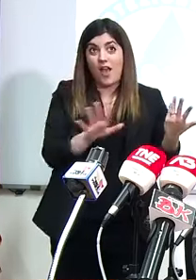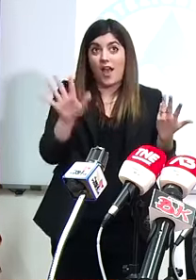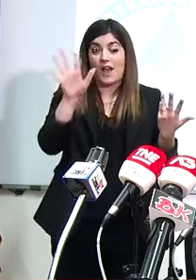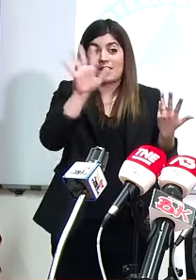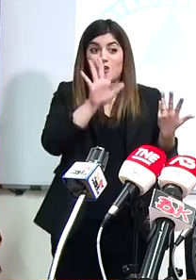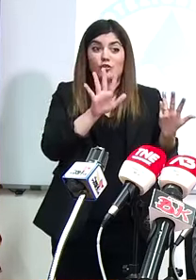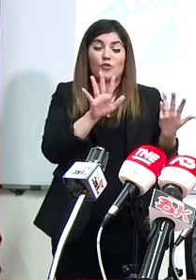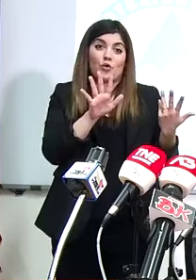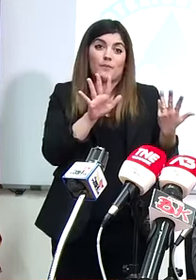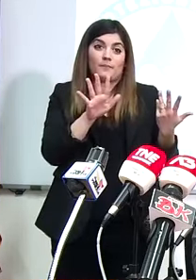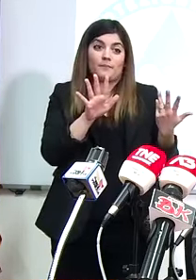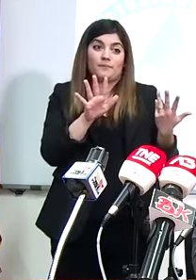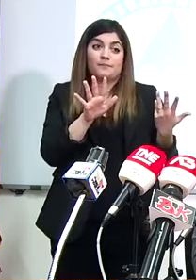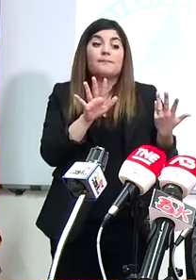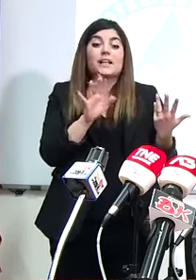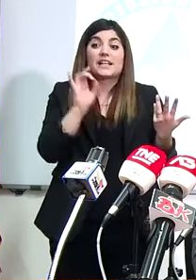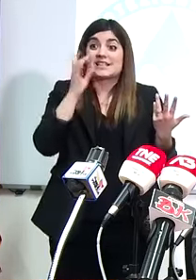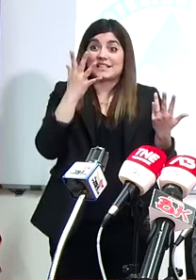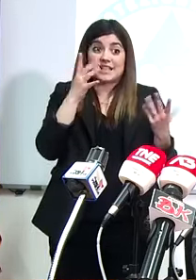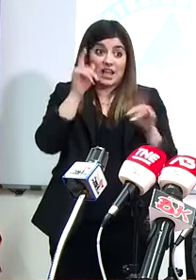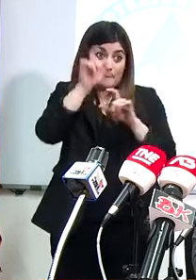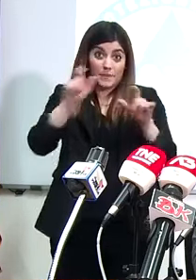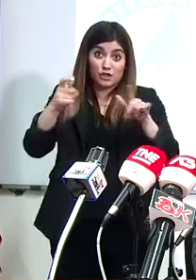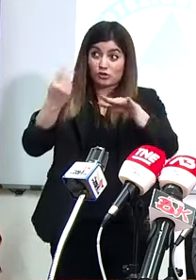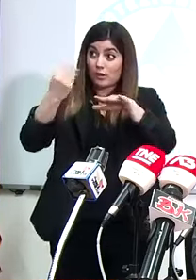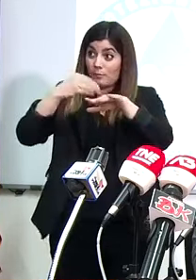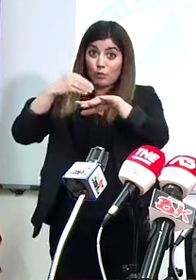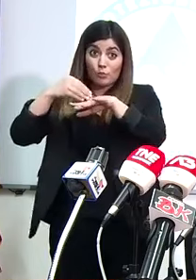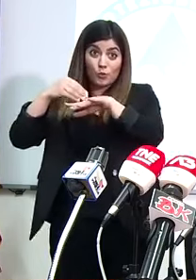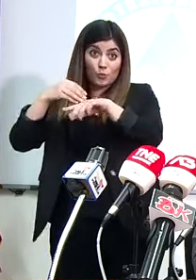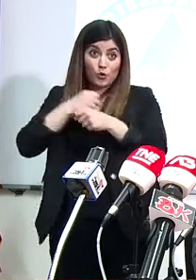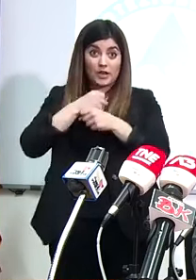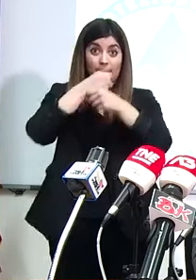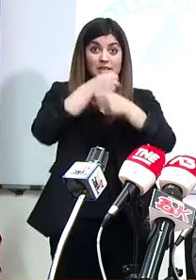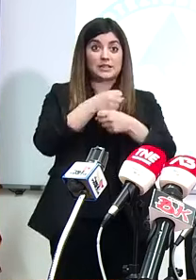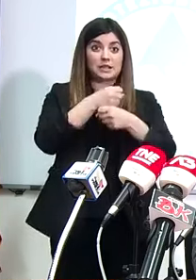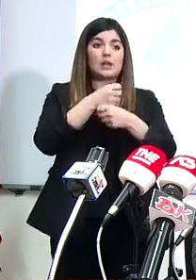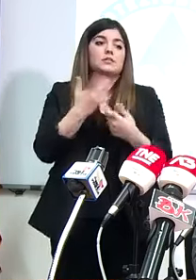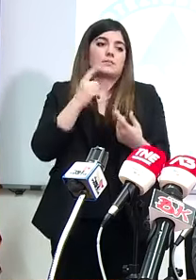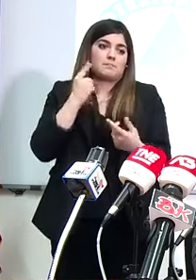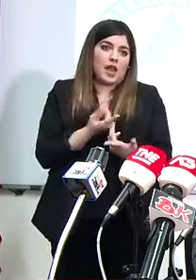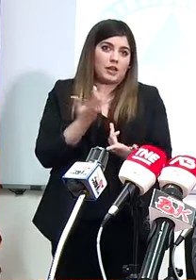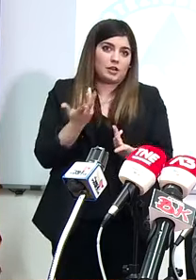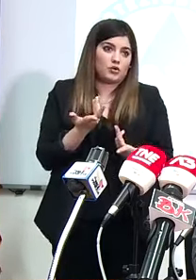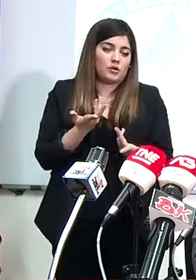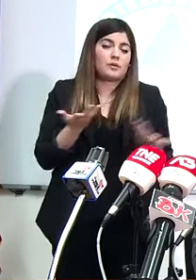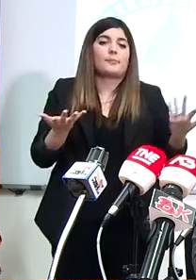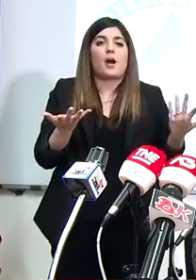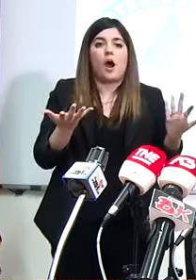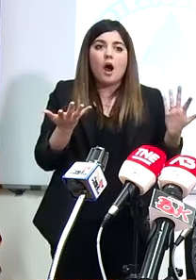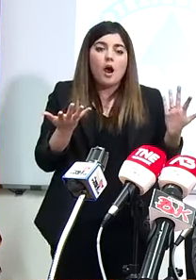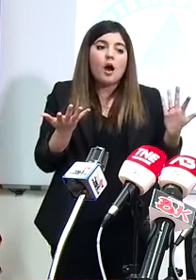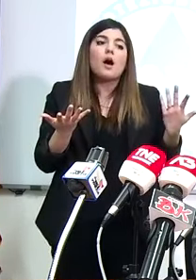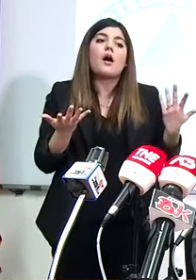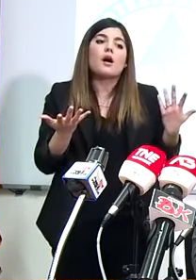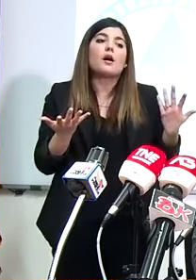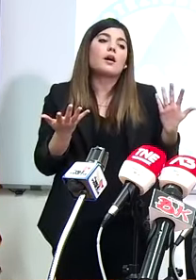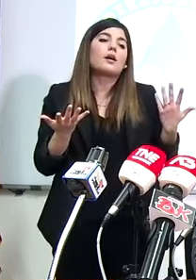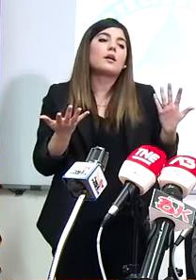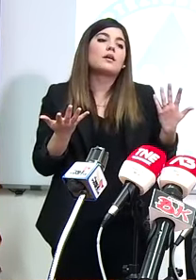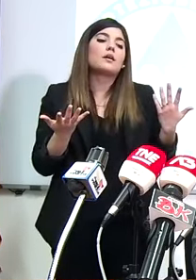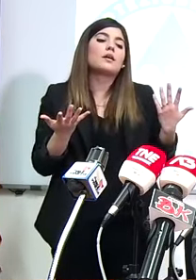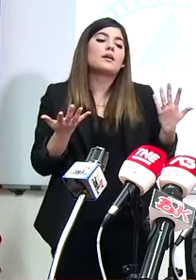rappresentato è meglio è ovvio questo però ciò non toglie che non si possa prescindere non può non prescindere